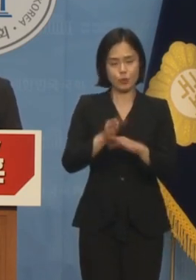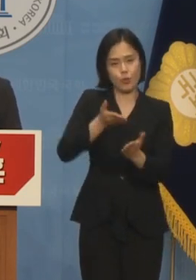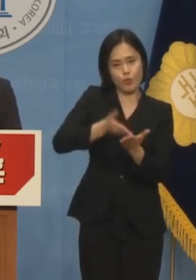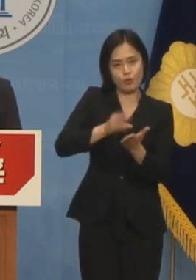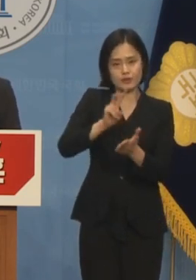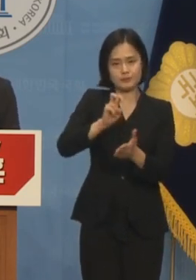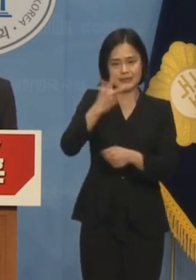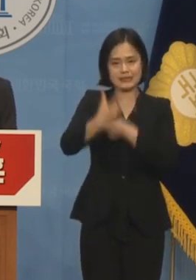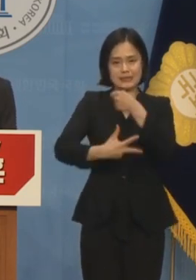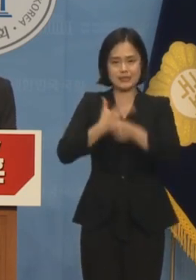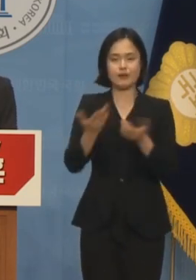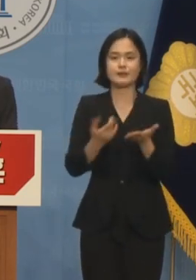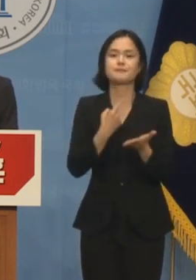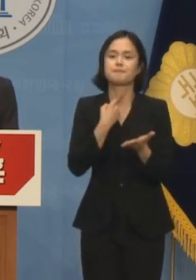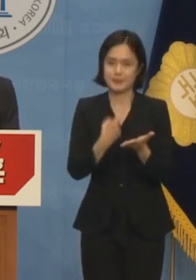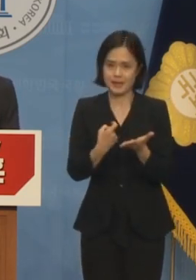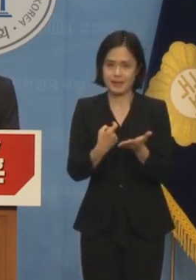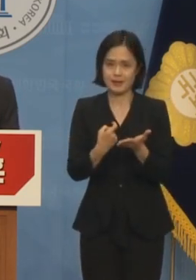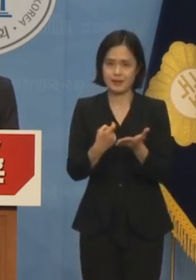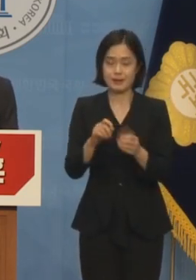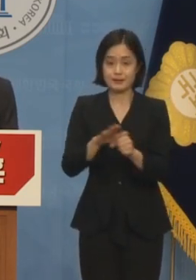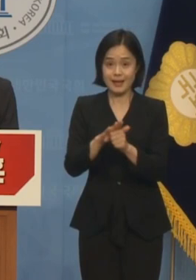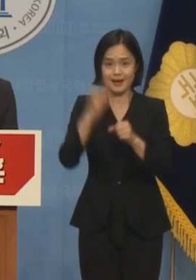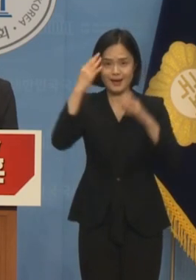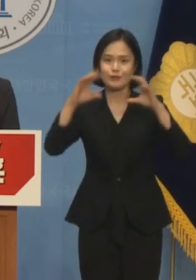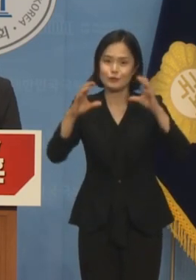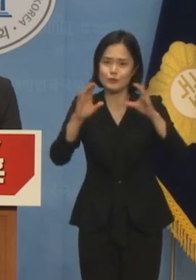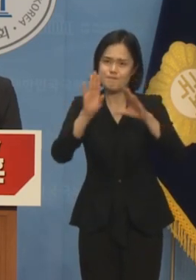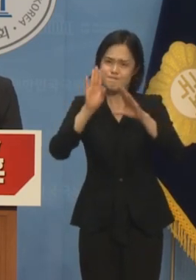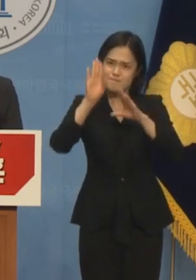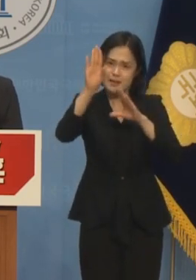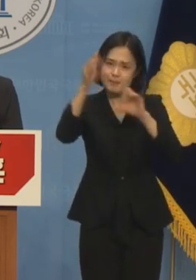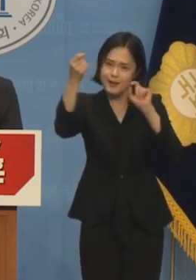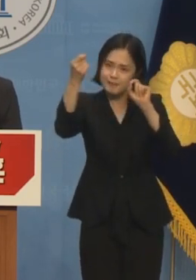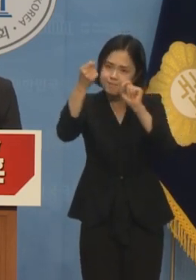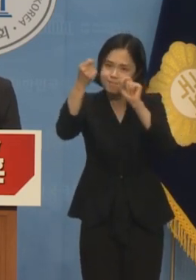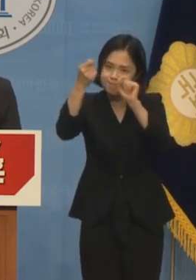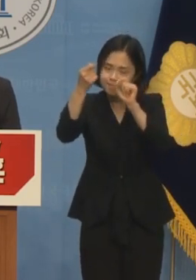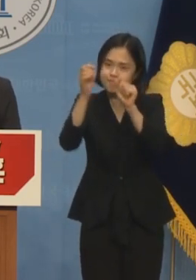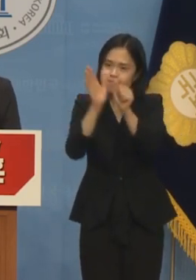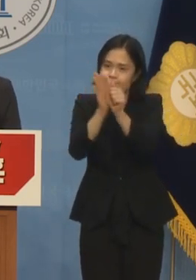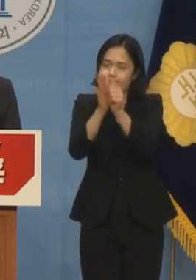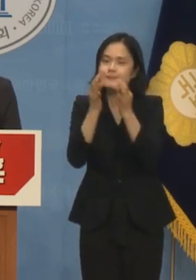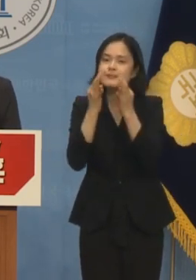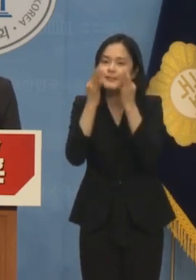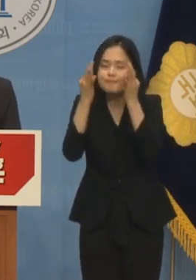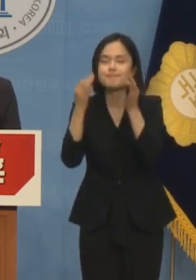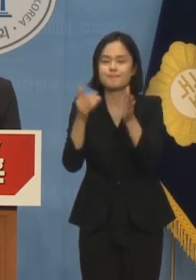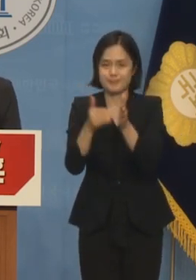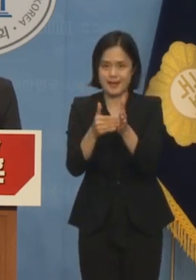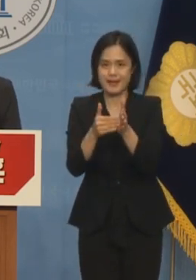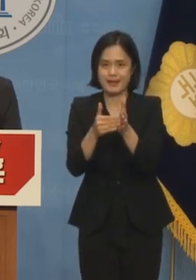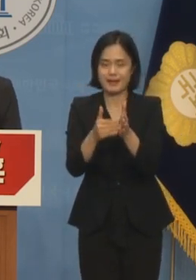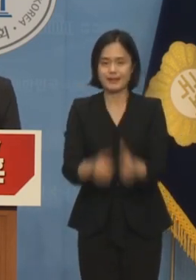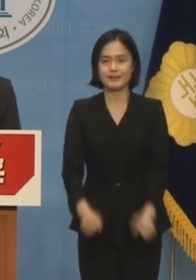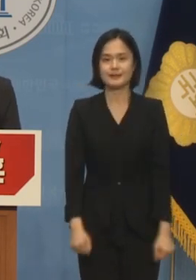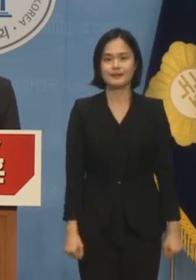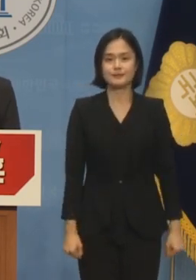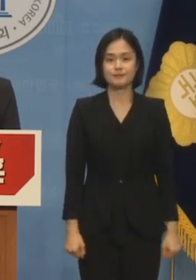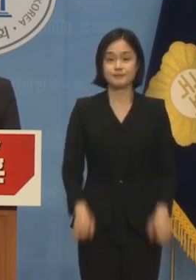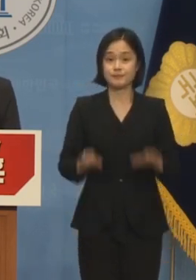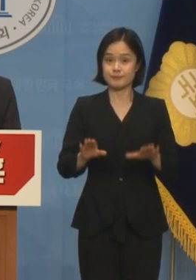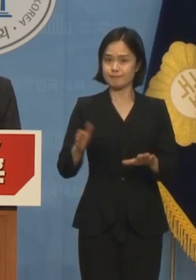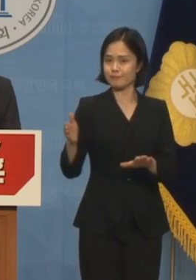이 사랑하는 대한민국을 미래로 한 발 더 나아가게 만드는 데 기여했다고 자부하고 있습니다. 이제는